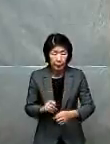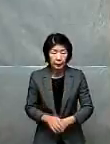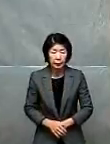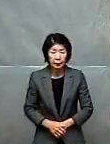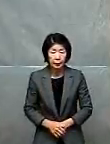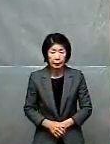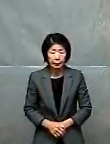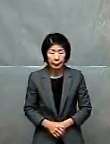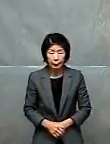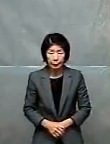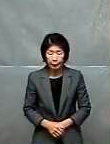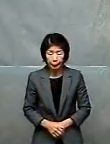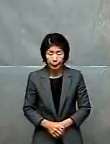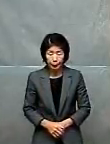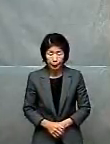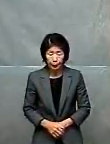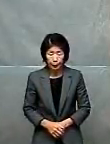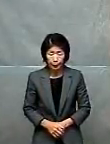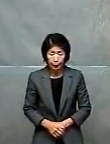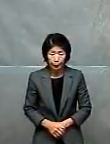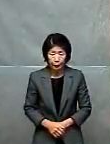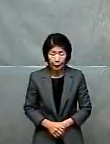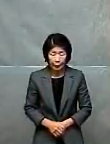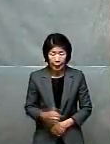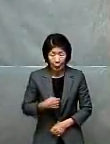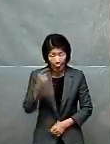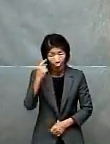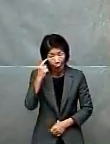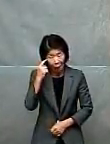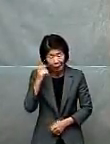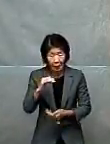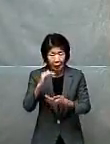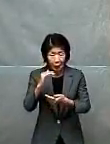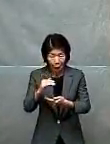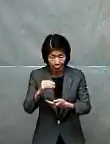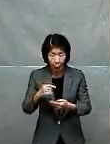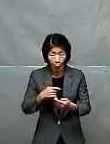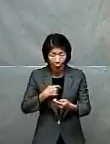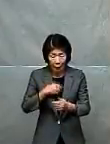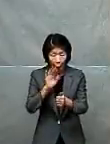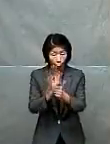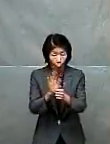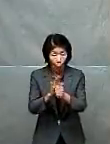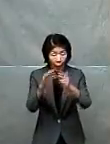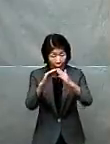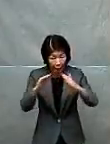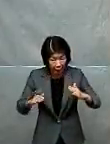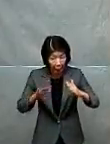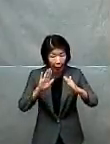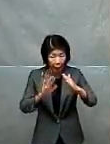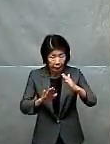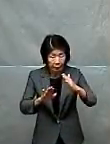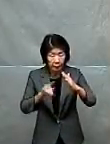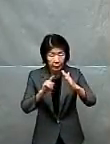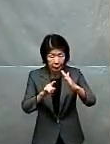のかまあ、思っているところはですね、まあ、私の講演会というのがありますね。